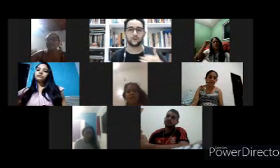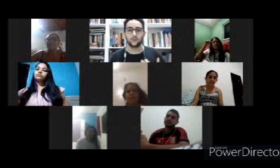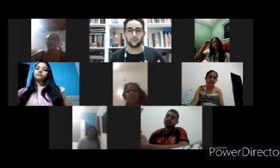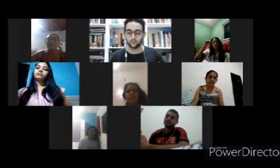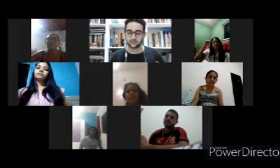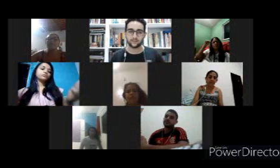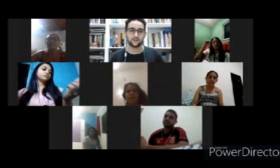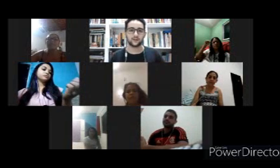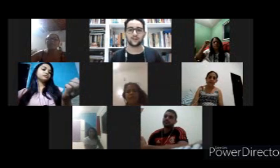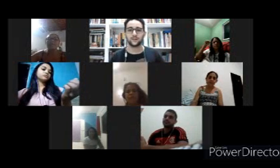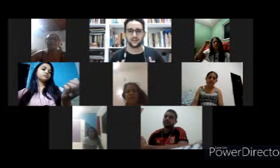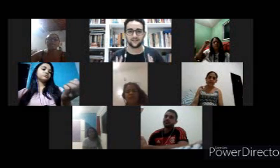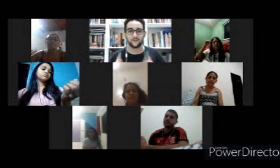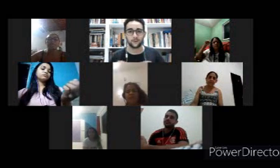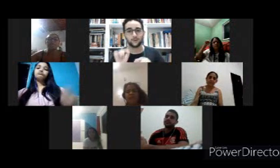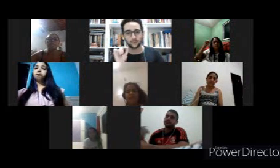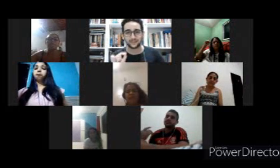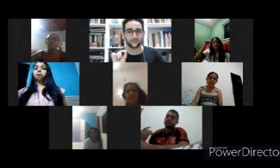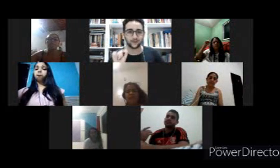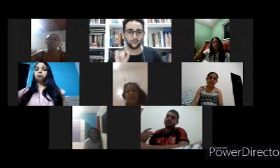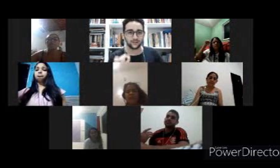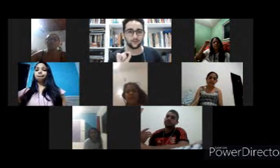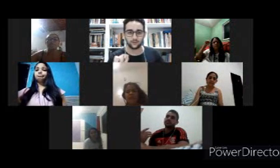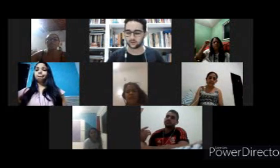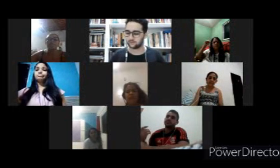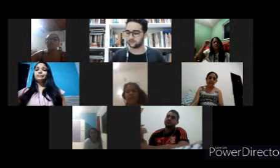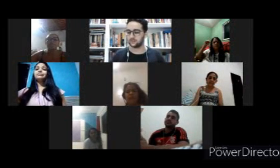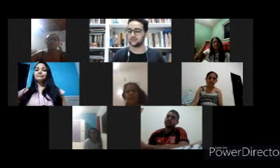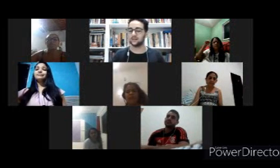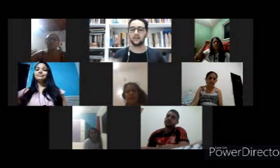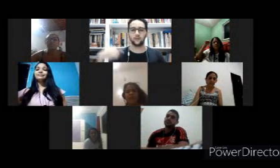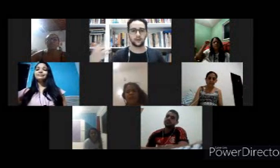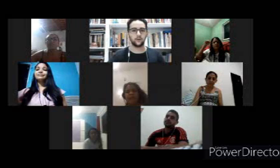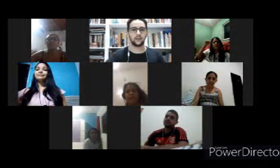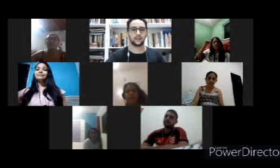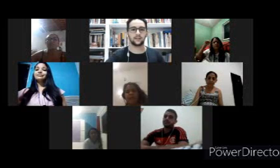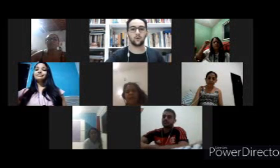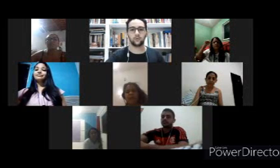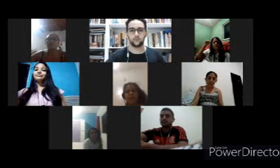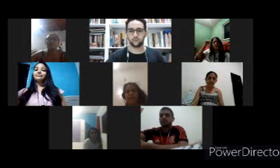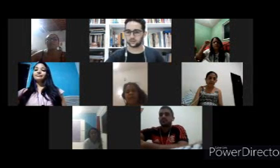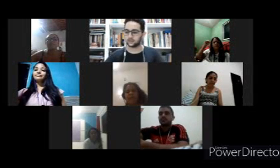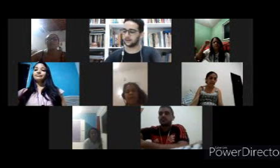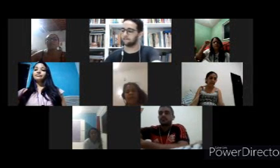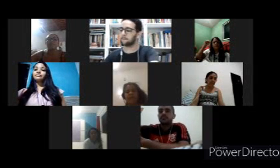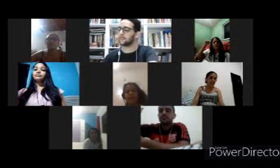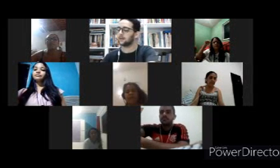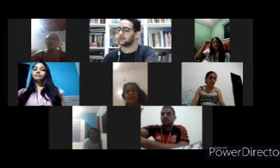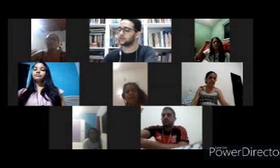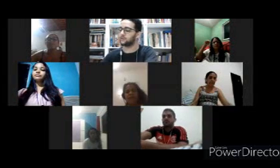uma música, mas eu acho que a gente ainda vai ver pelo menos um pedacinho da música que eu ia mostrar para vocês, que eu falei que eu iria trazer outra música, né? E a gente viu